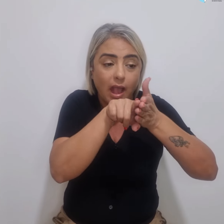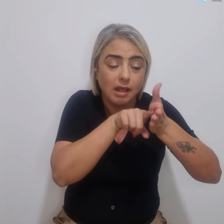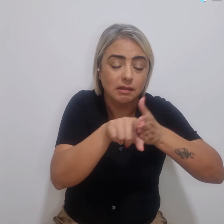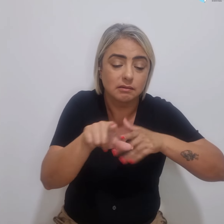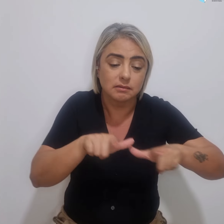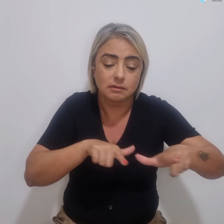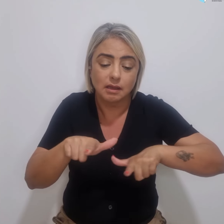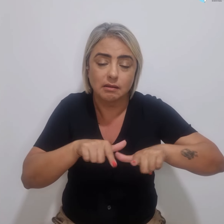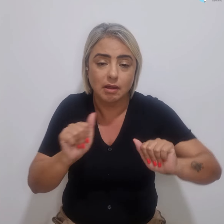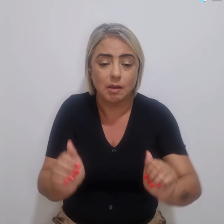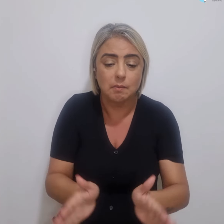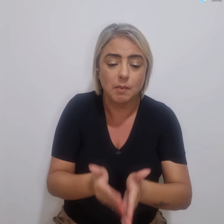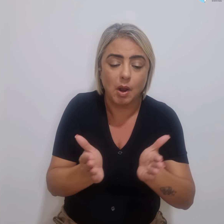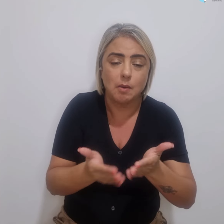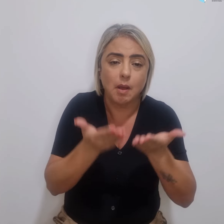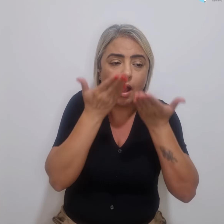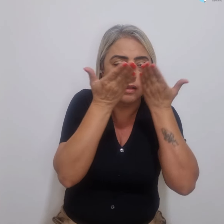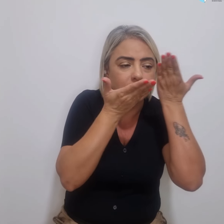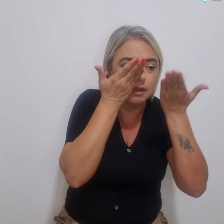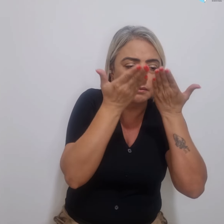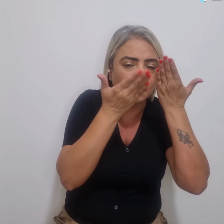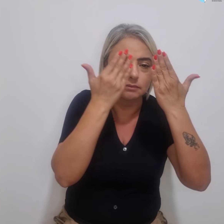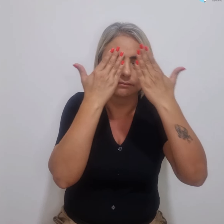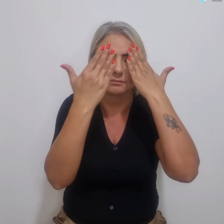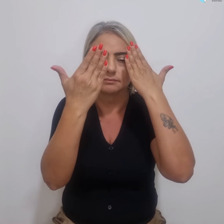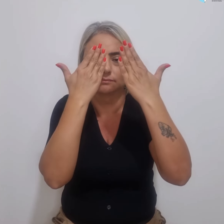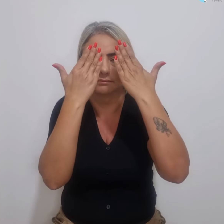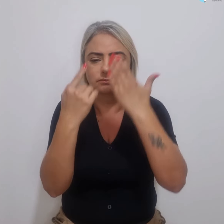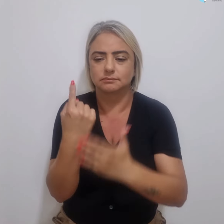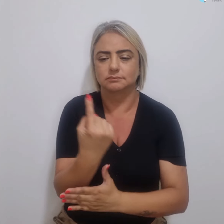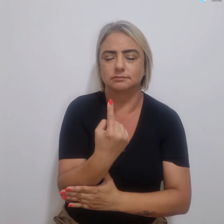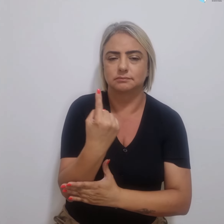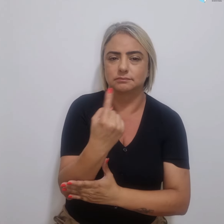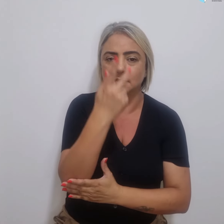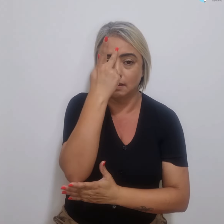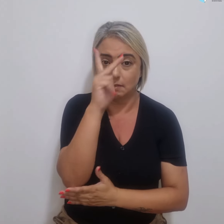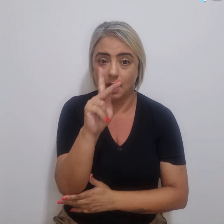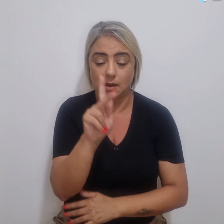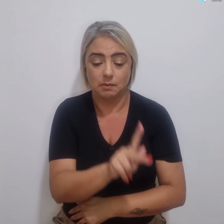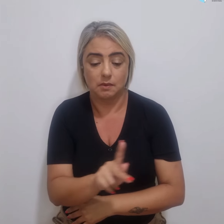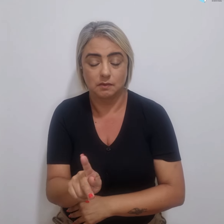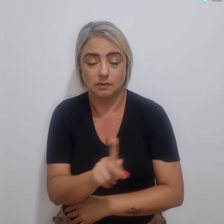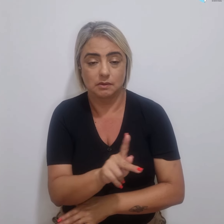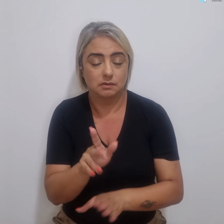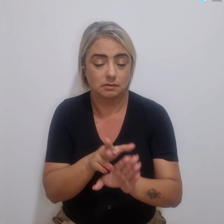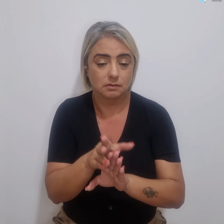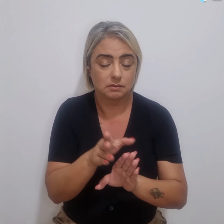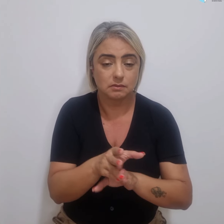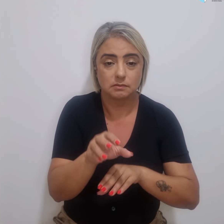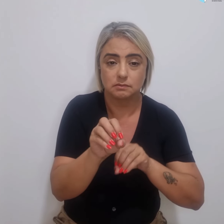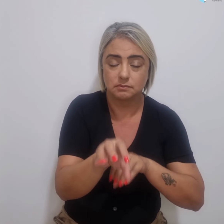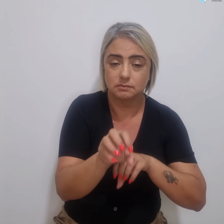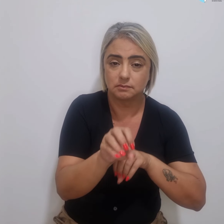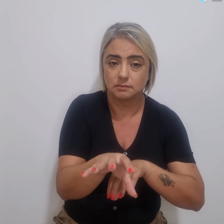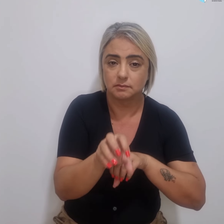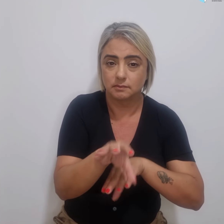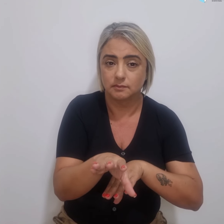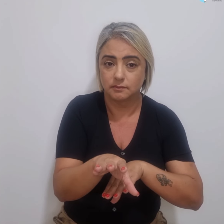promove atendimento psicológico individual para professores e orientadores educacionais e